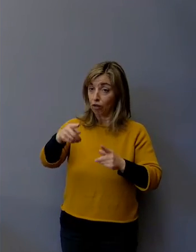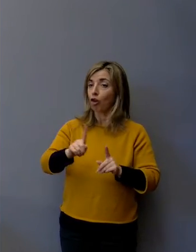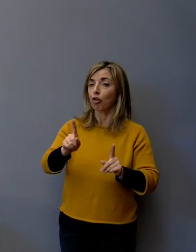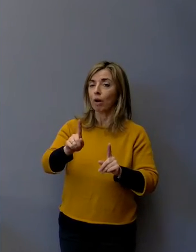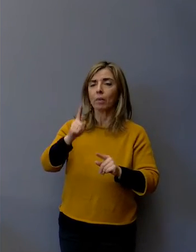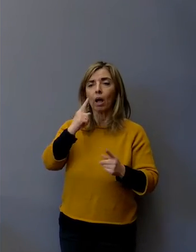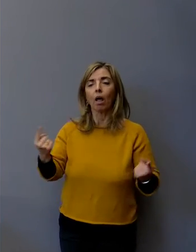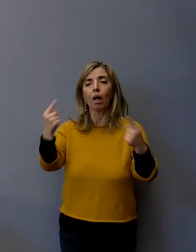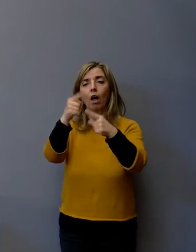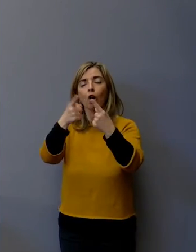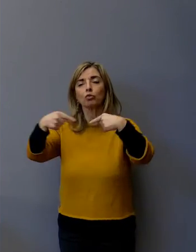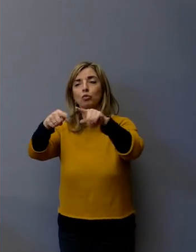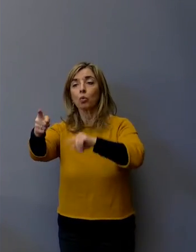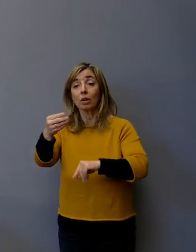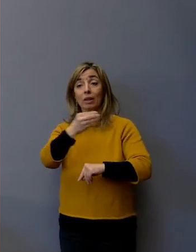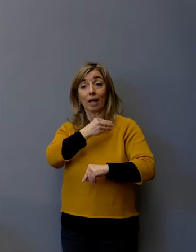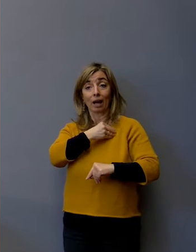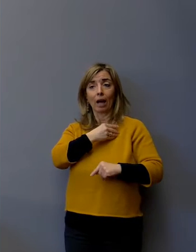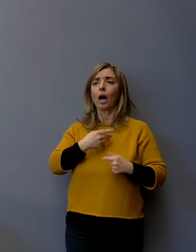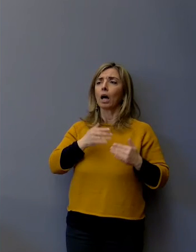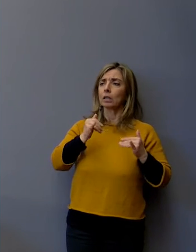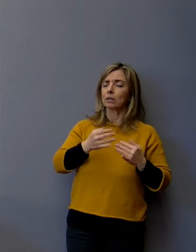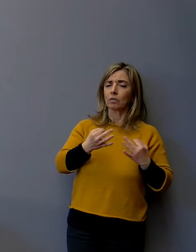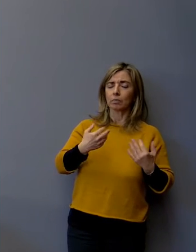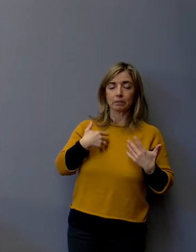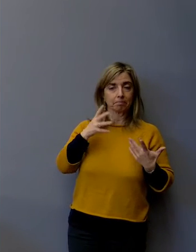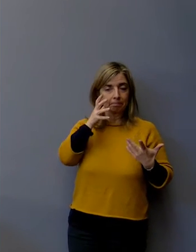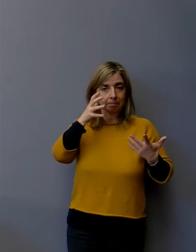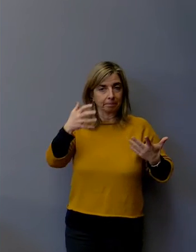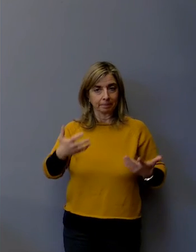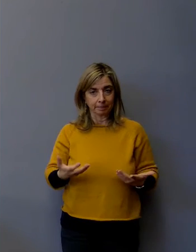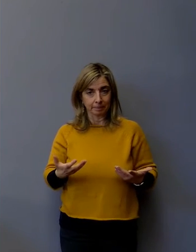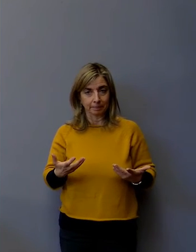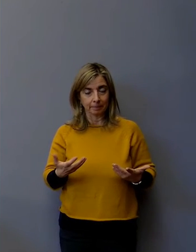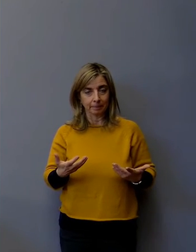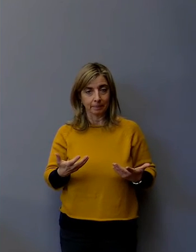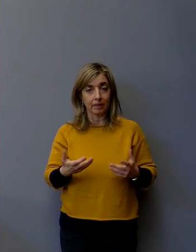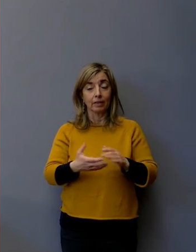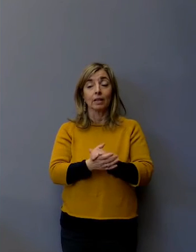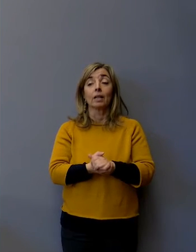immediatamente pertinenti abbiamo chiesto che